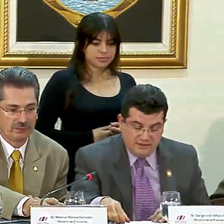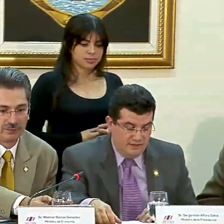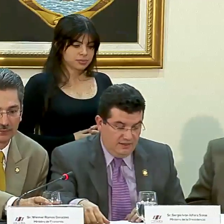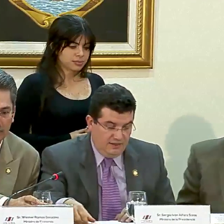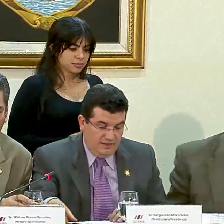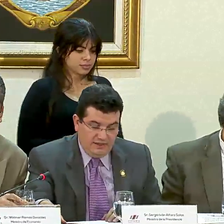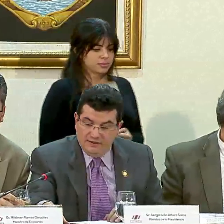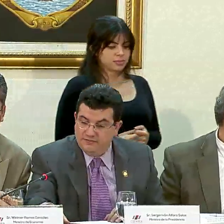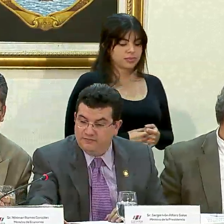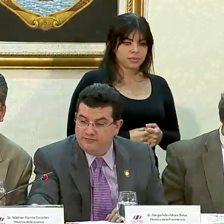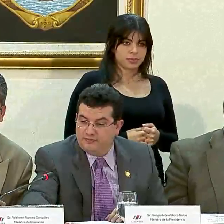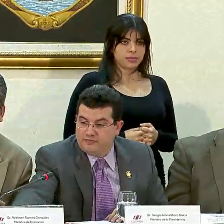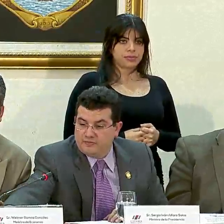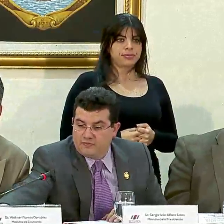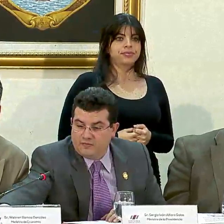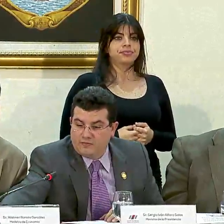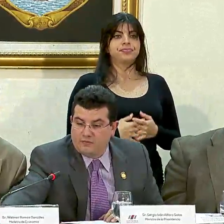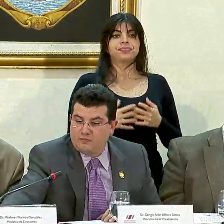Gracias.